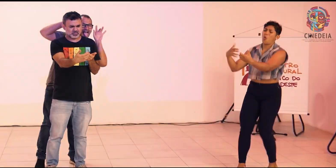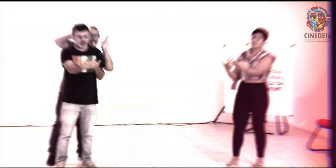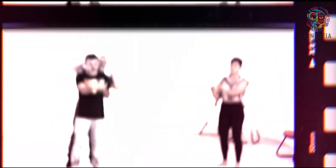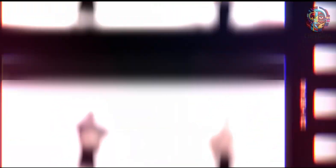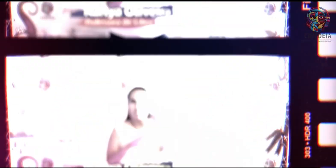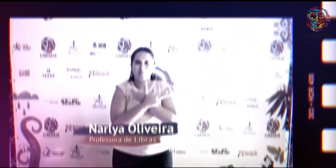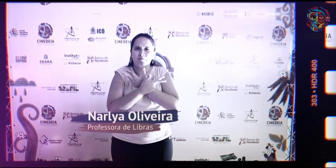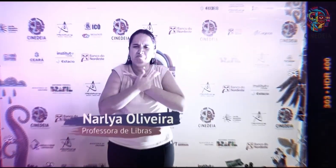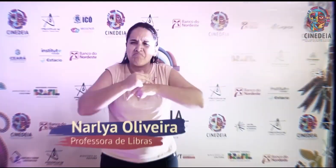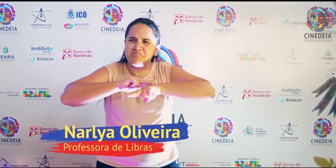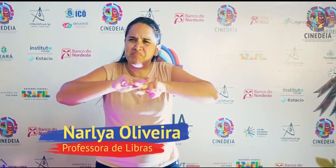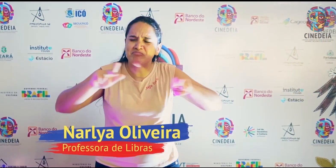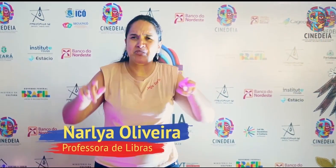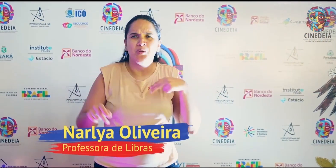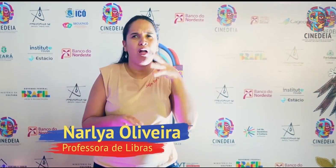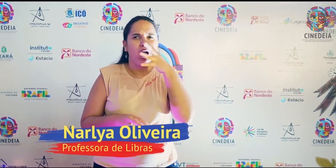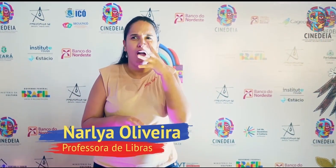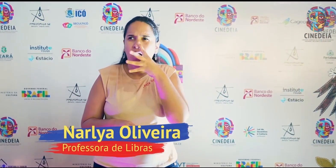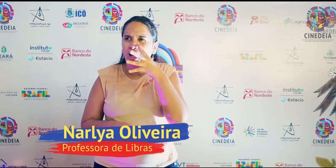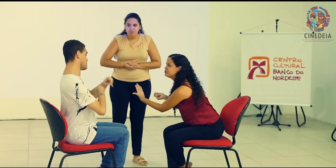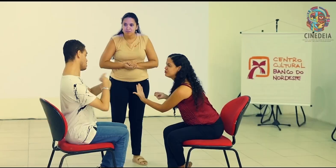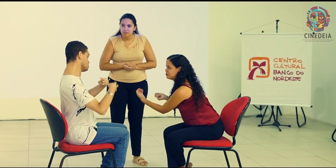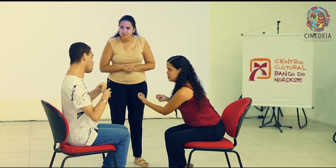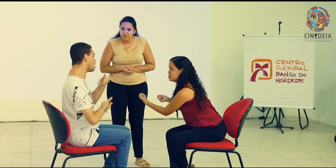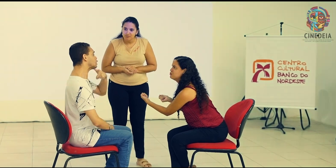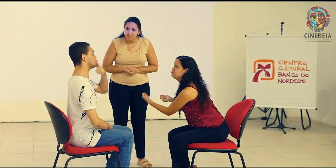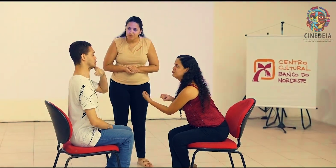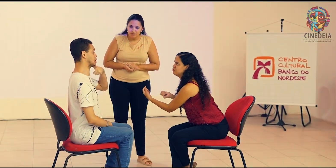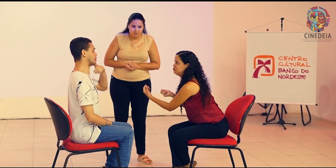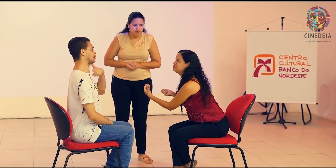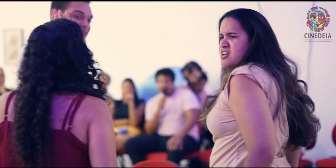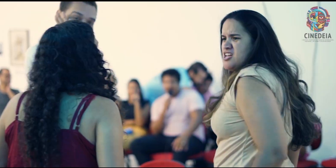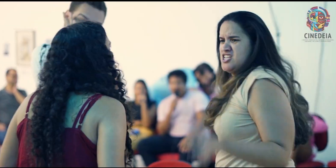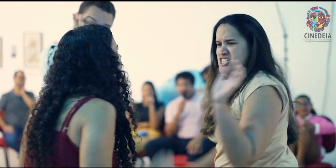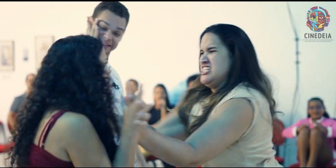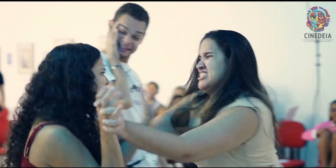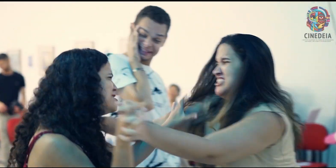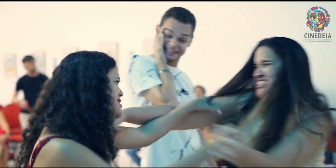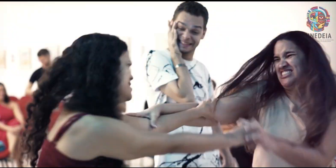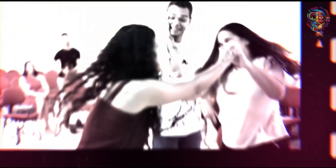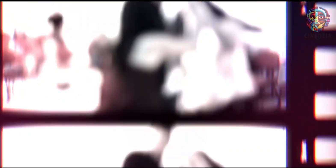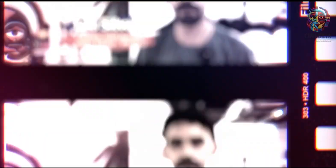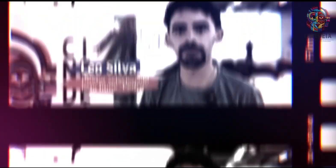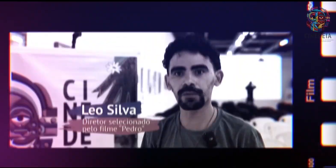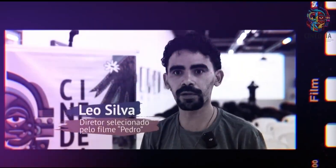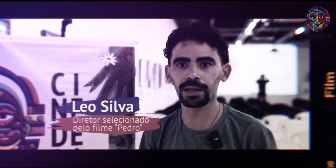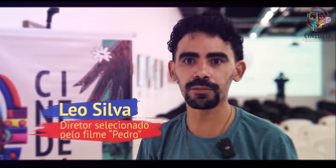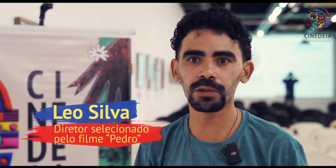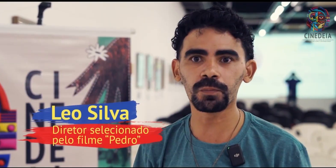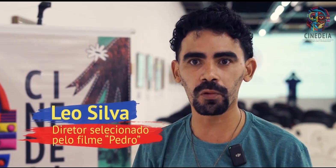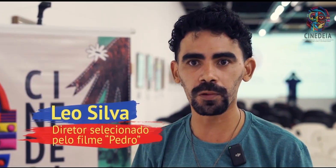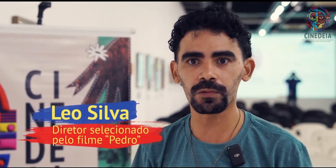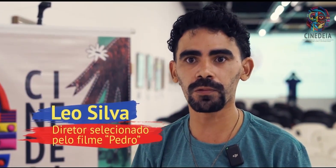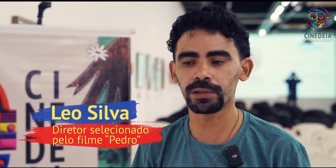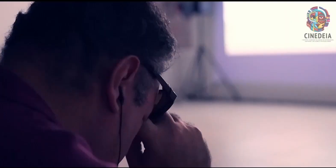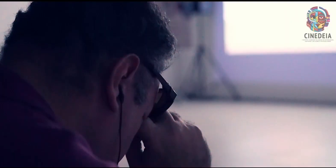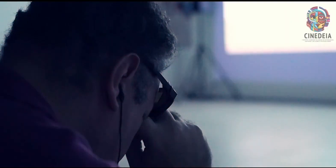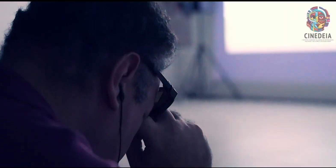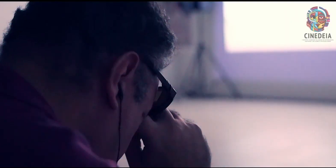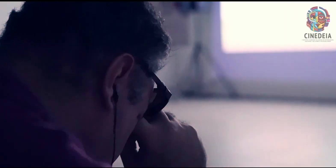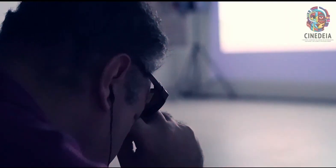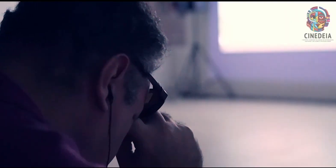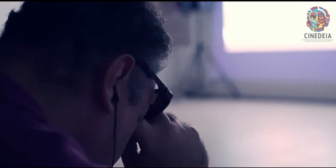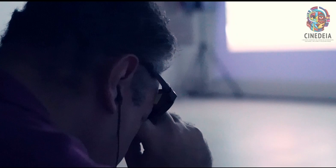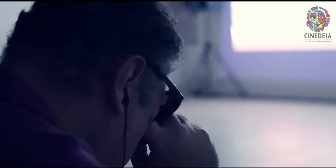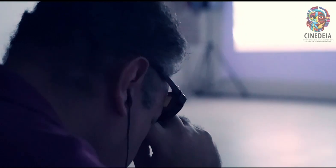Eu esqueci de avisar para ela, pensei que ela já sabia. Meu querido Lucas Paes, é um prazer recebê-lo na Regional. Bom dia, Lucas. Bom dia, Djalma.